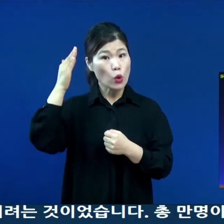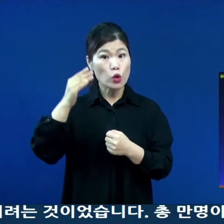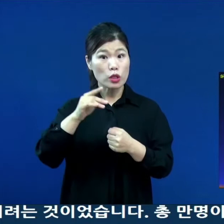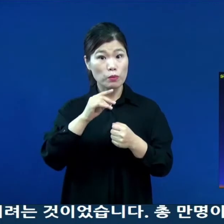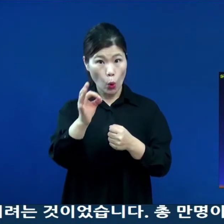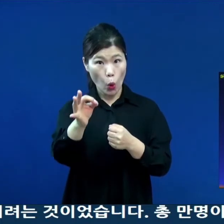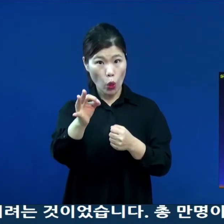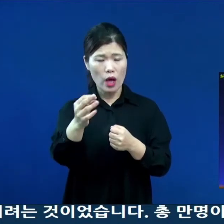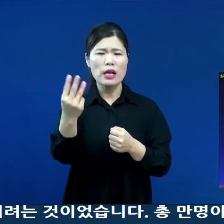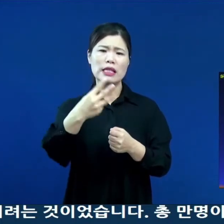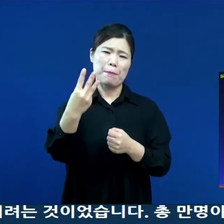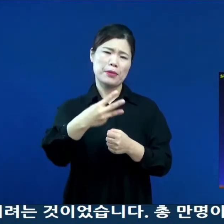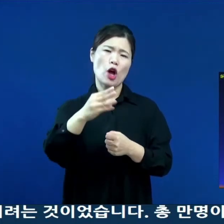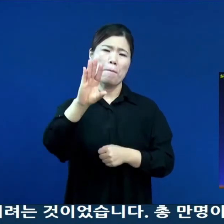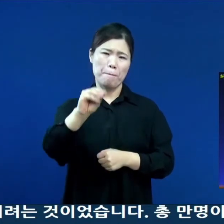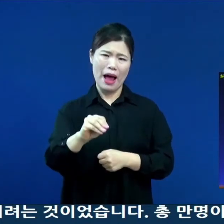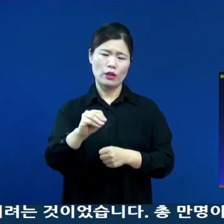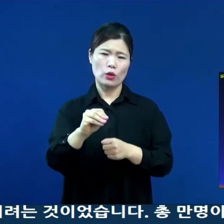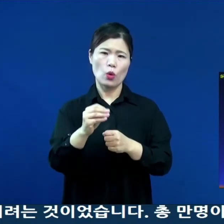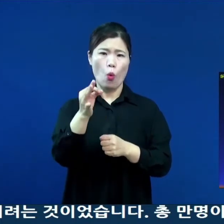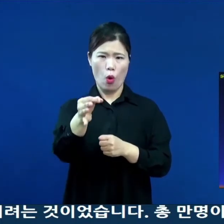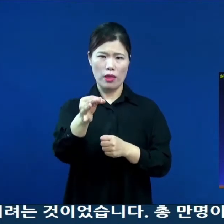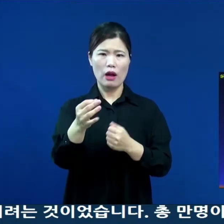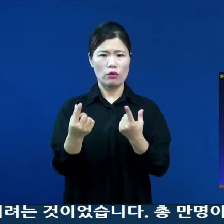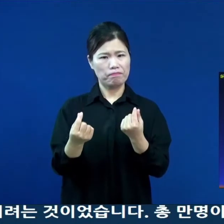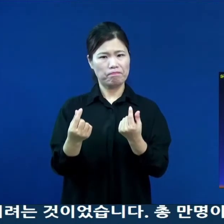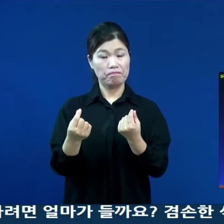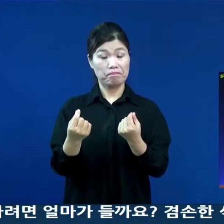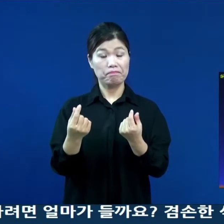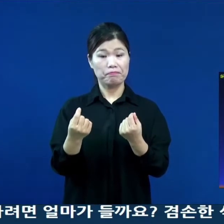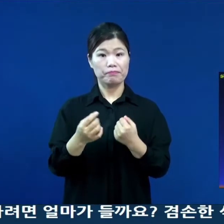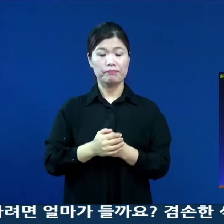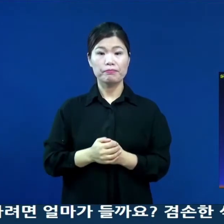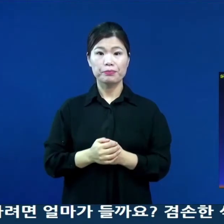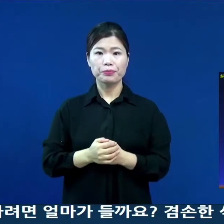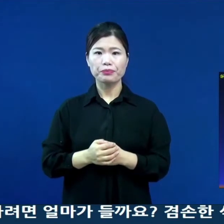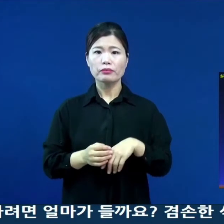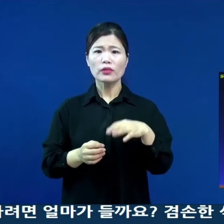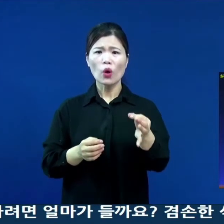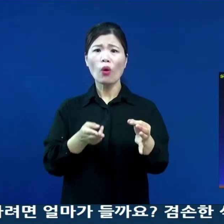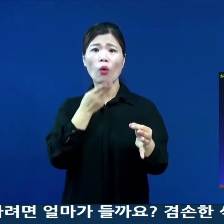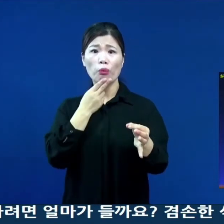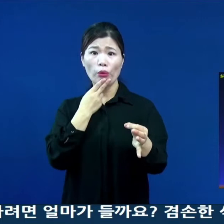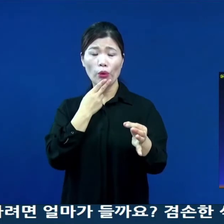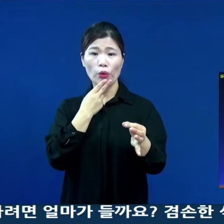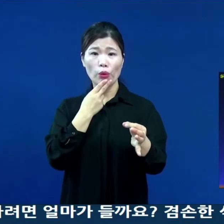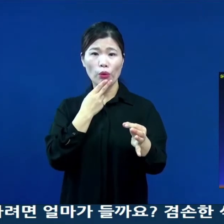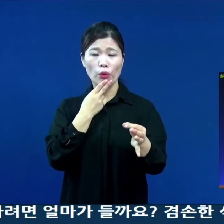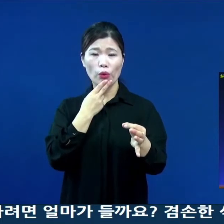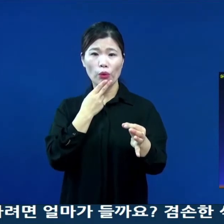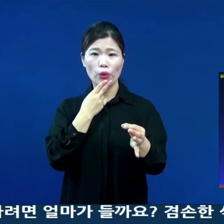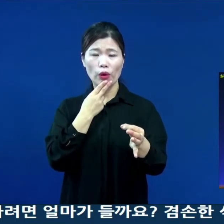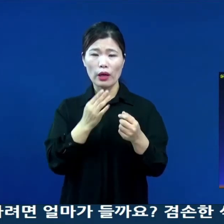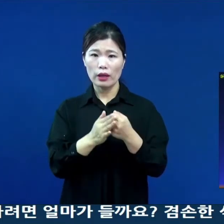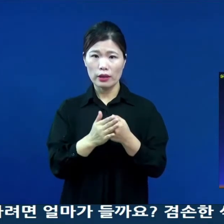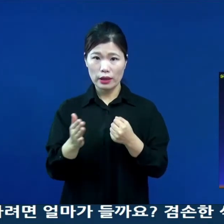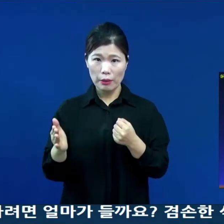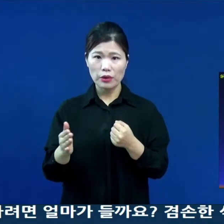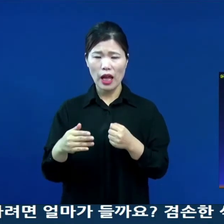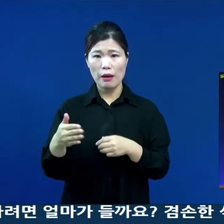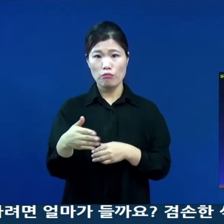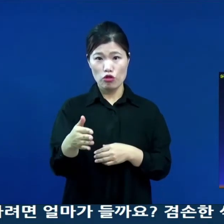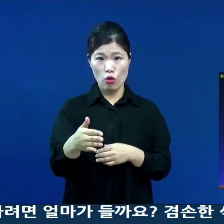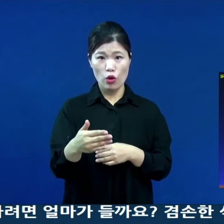한 3,000만 원 정도 될 것으로 추정이 됩니다. 그 돈이 없었지 않습니까? 그래서